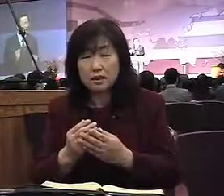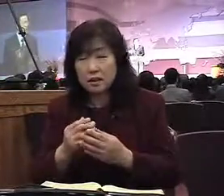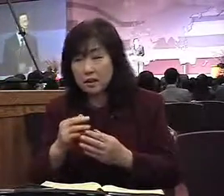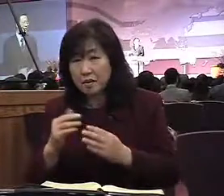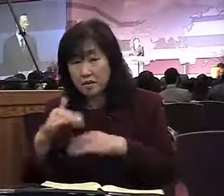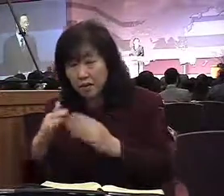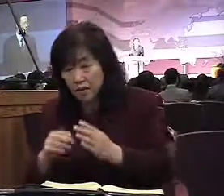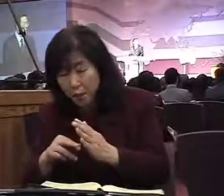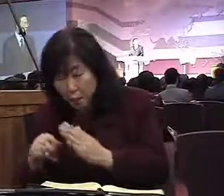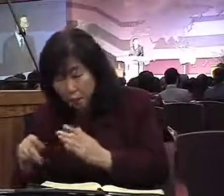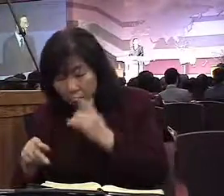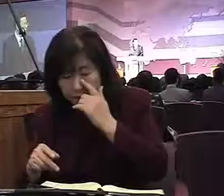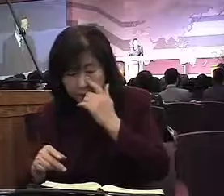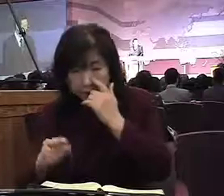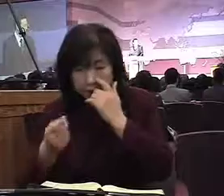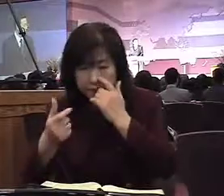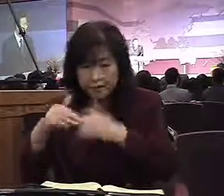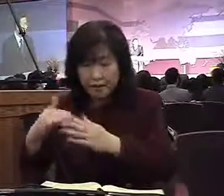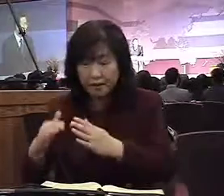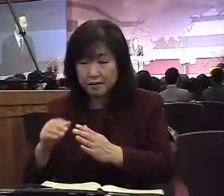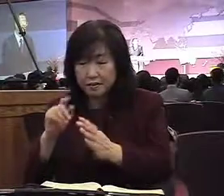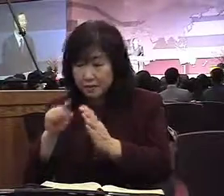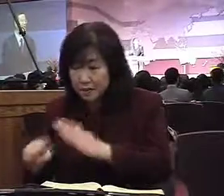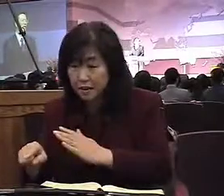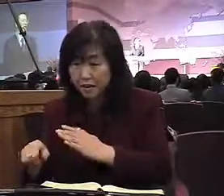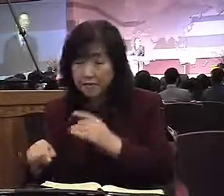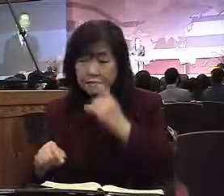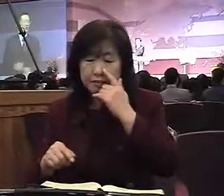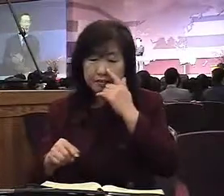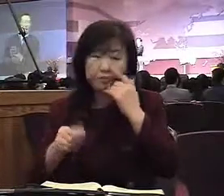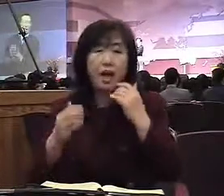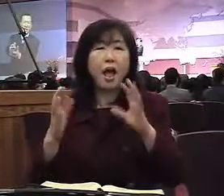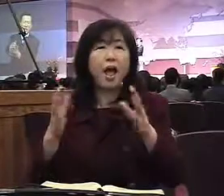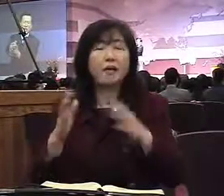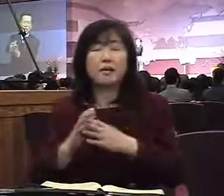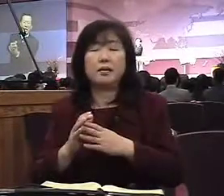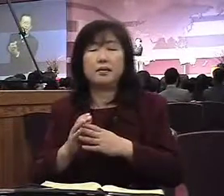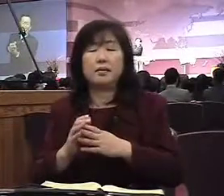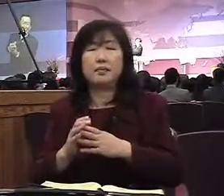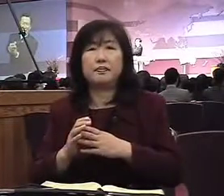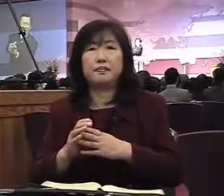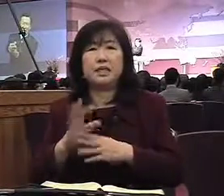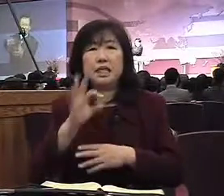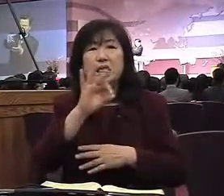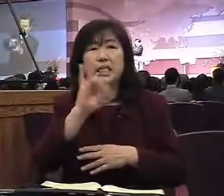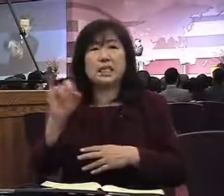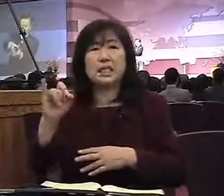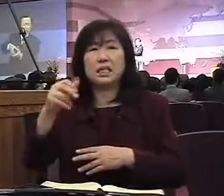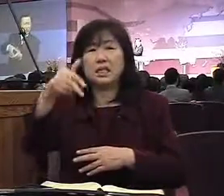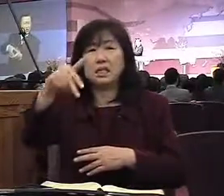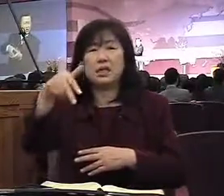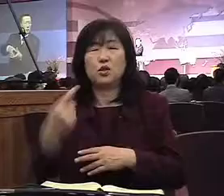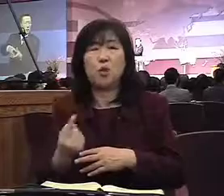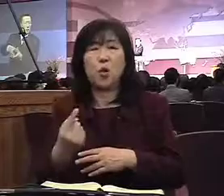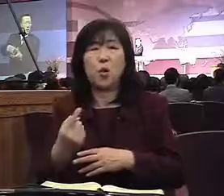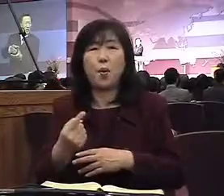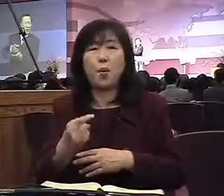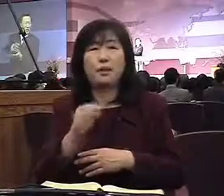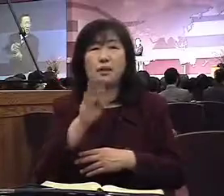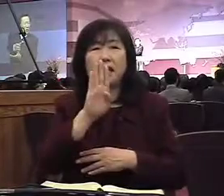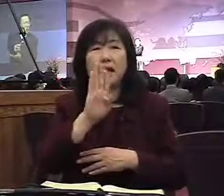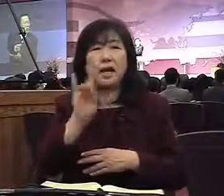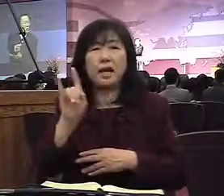전부 그 작은 방으로 뛰어들어간다. 그런데 이 아이가 말이죠, 그 2조 백자의 주둥이가 이렇게